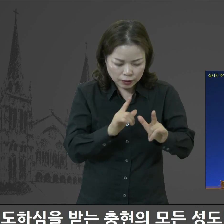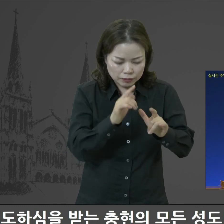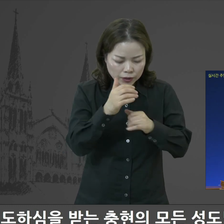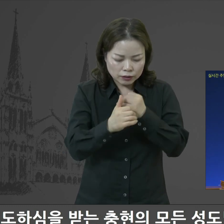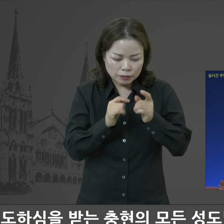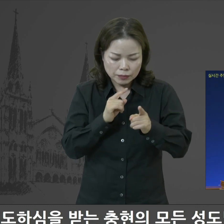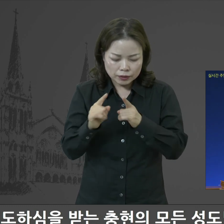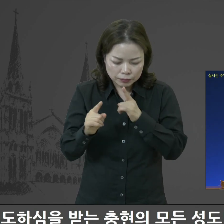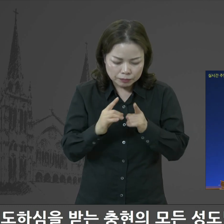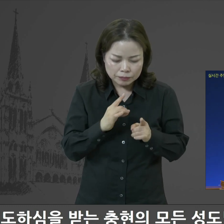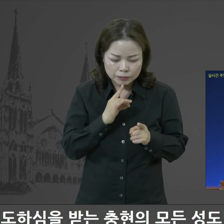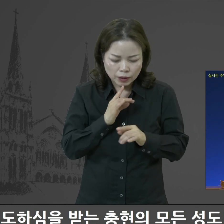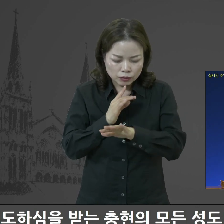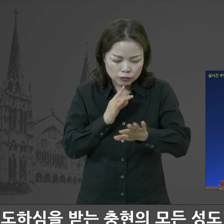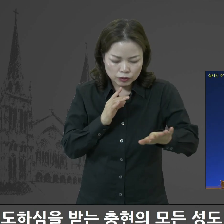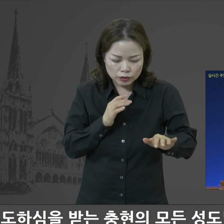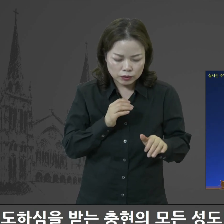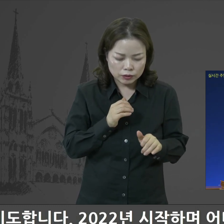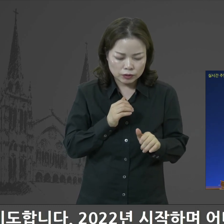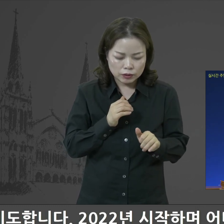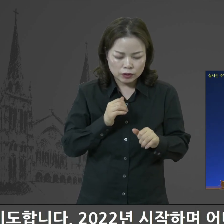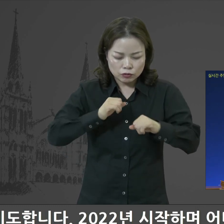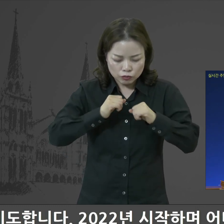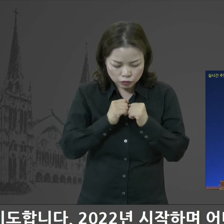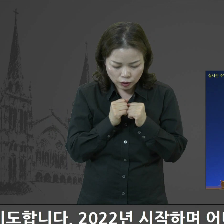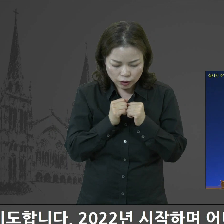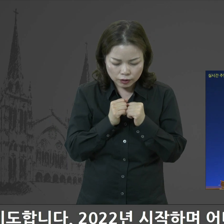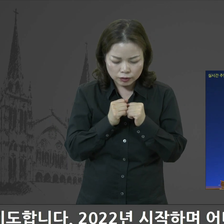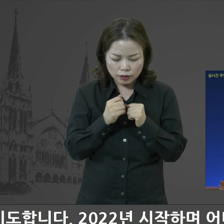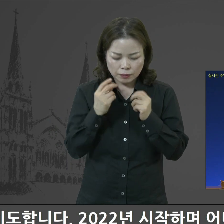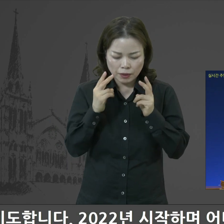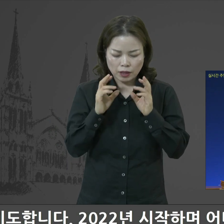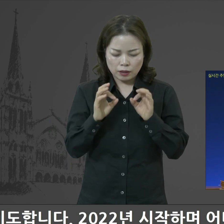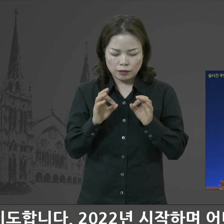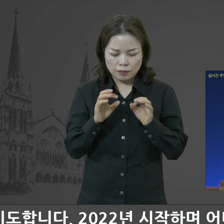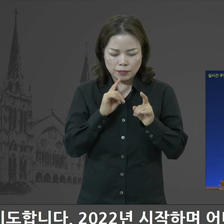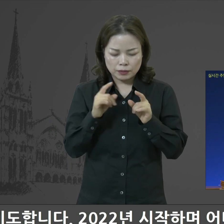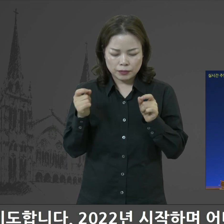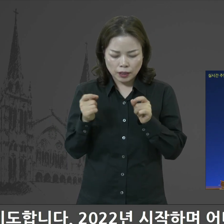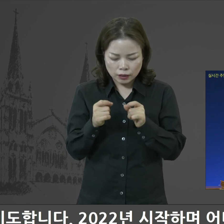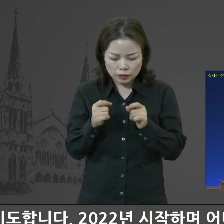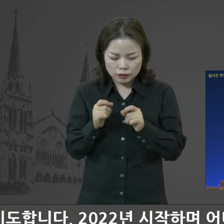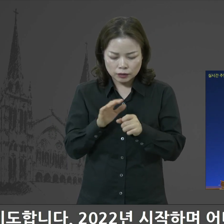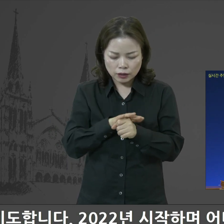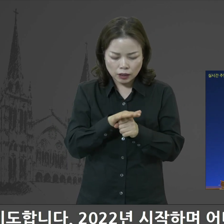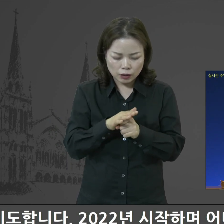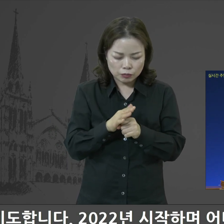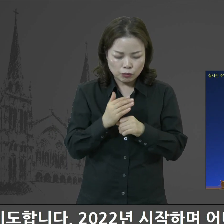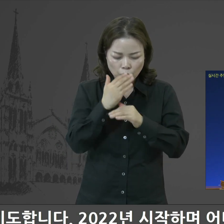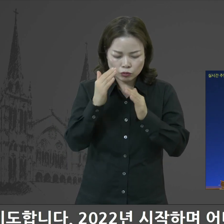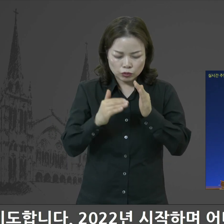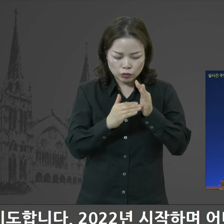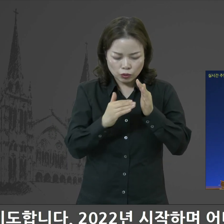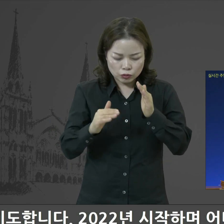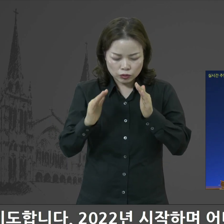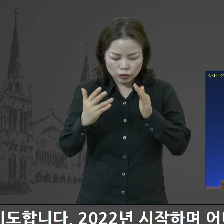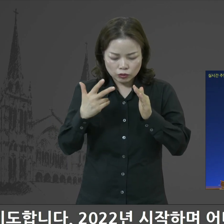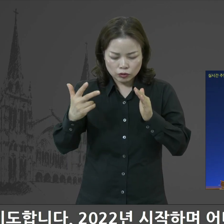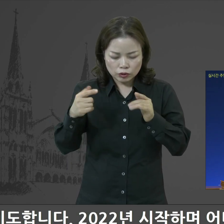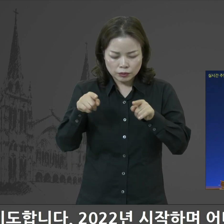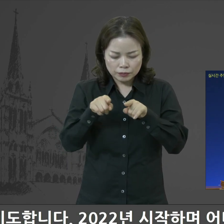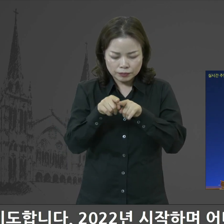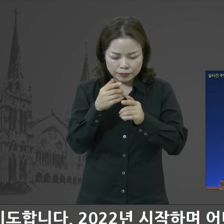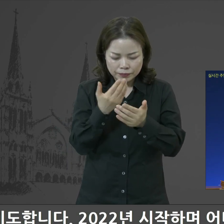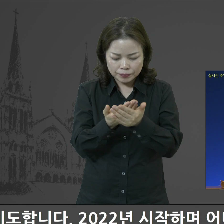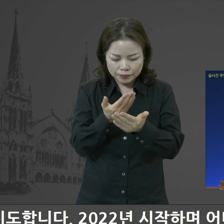하나님의 말씀만이 우리가 따라갈 길임을 바라보며 늘 말씀을 가까이 할 수 있는 우리 사랑하는 모든 성도들 되도록 주께서